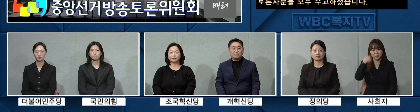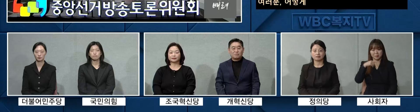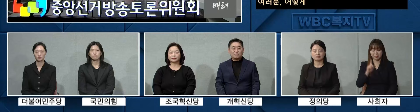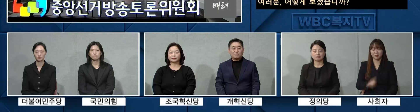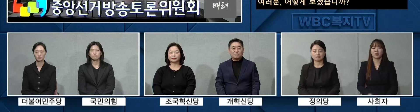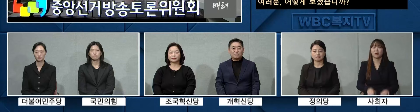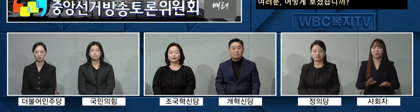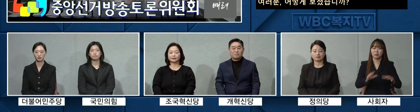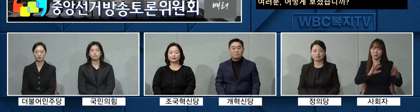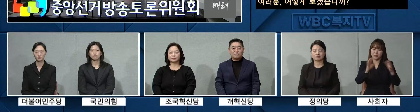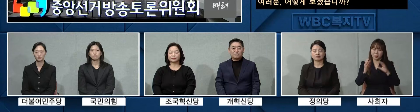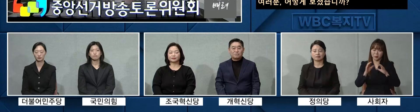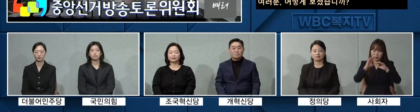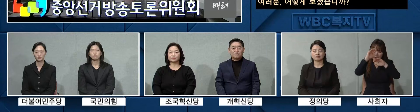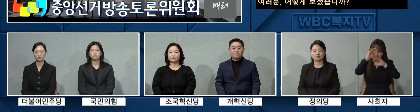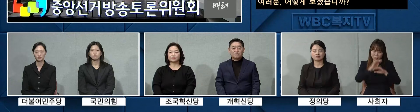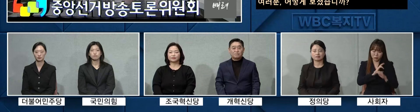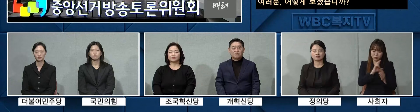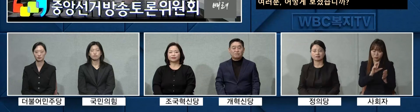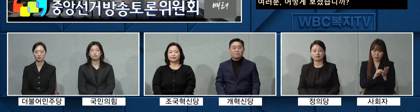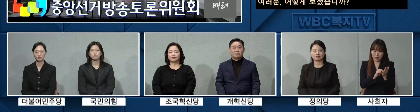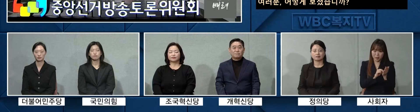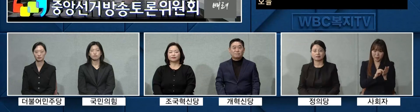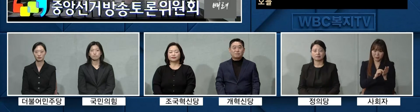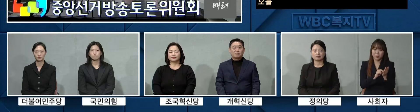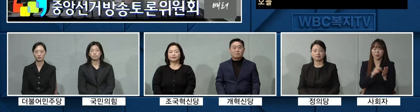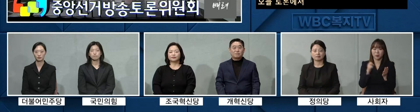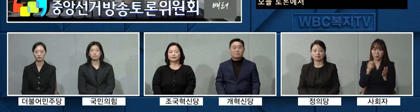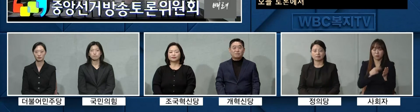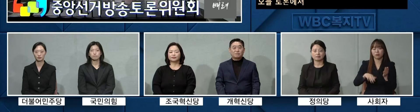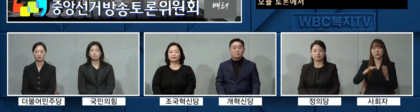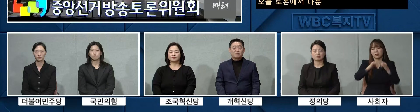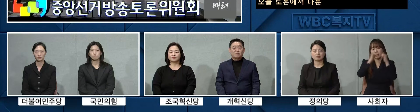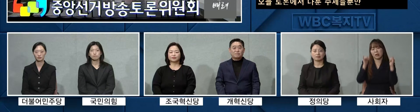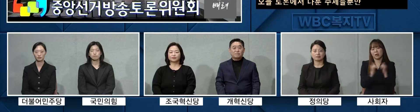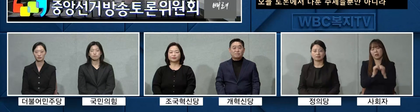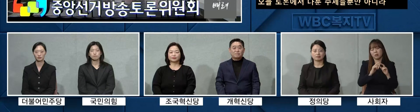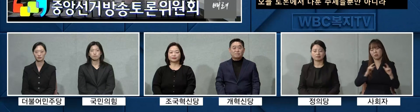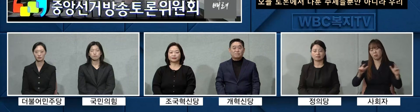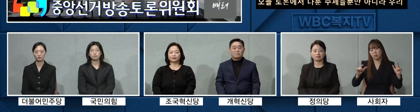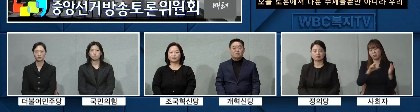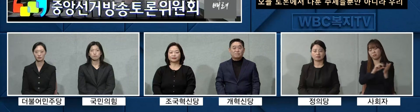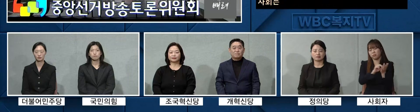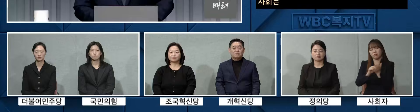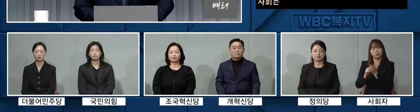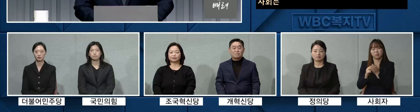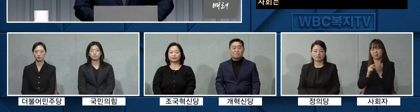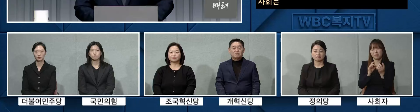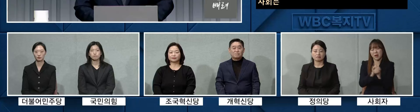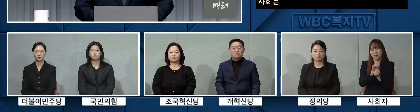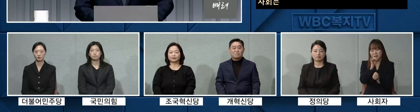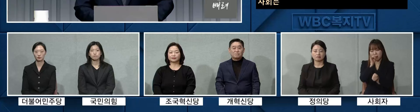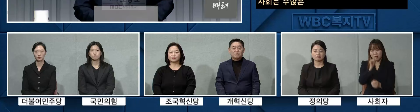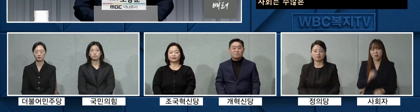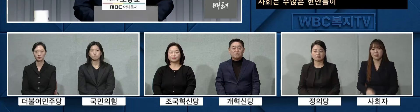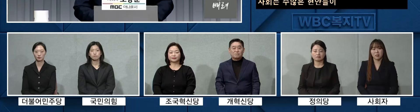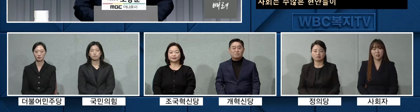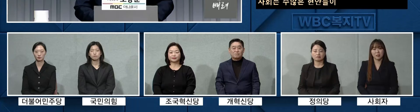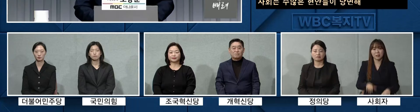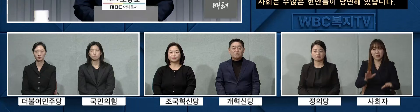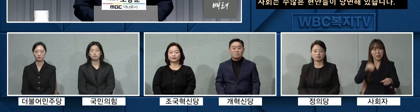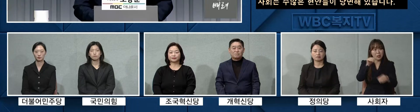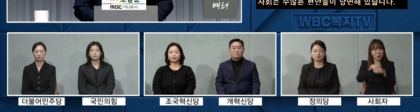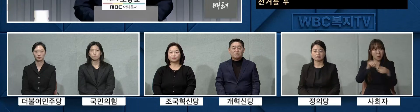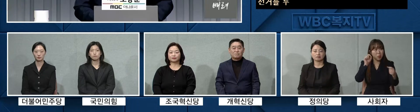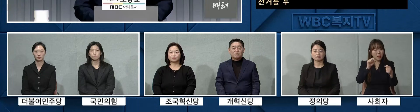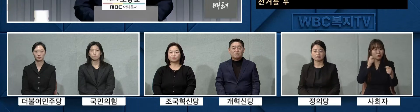보셨습니까? 오늘 토론에서 다룬 주제들뿐만 아니라 우리 사회에는 수많은 현안들이 당면에 있습니다. 선거를 2달 정도 앞둔